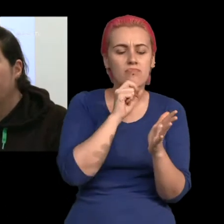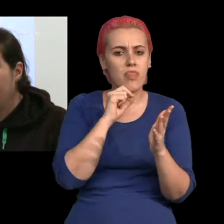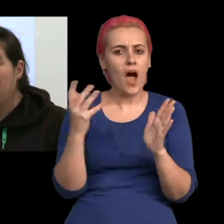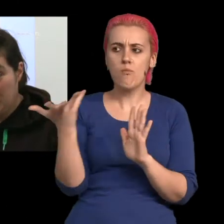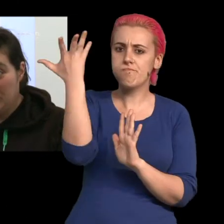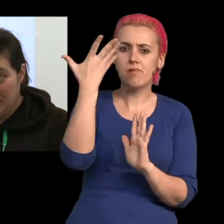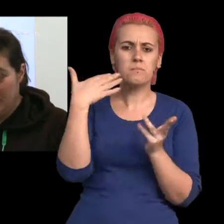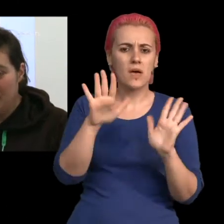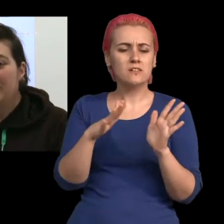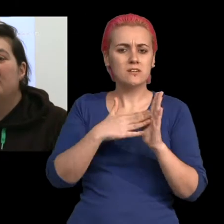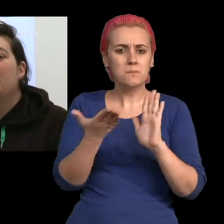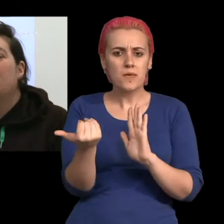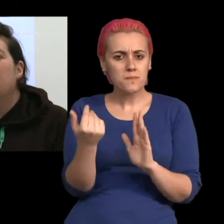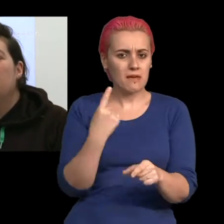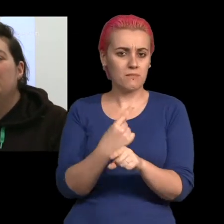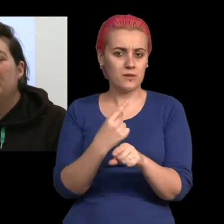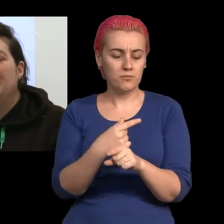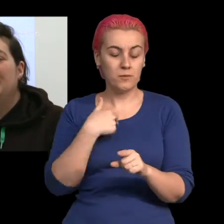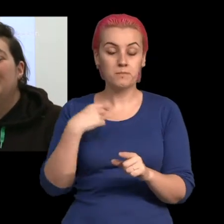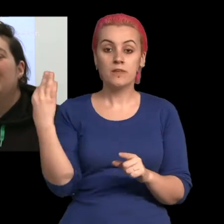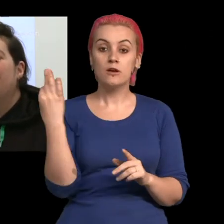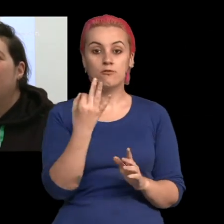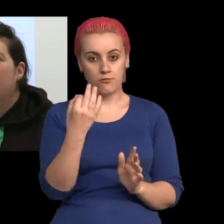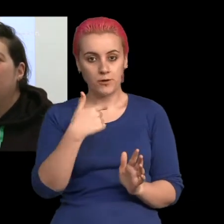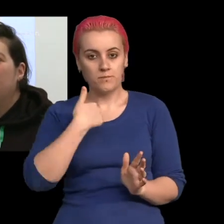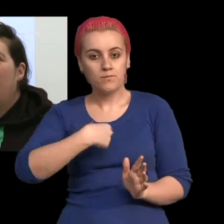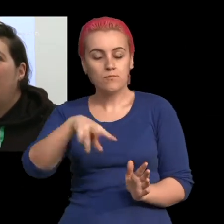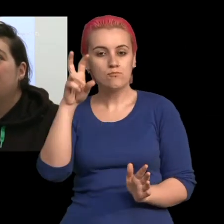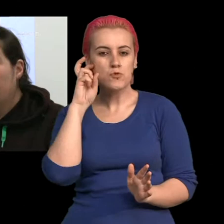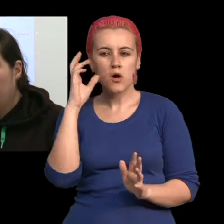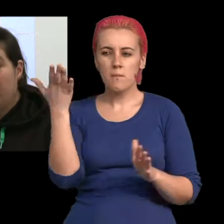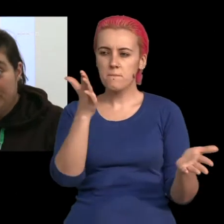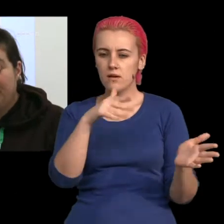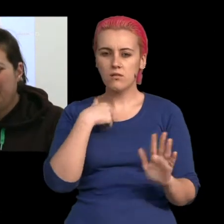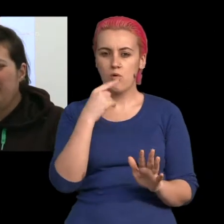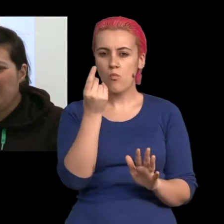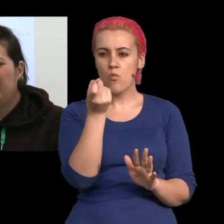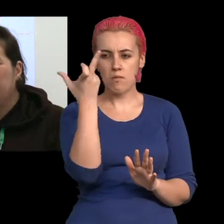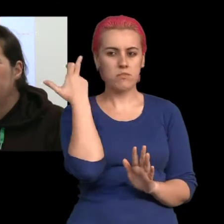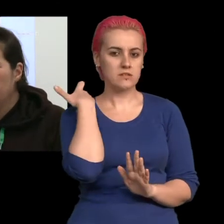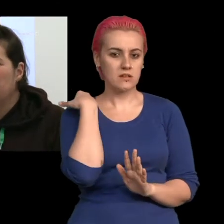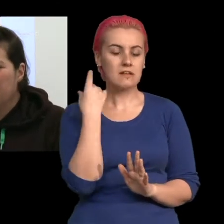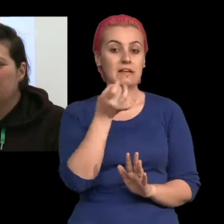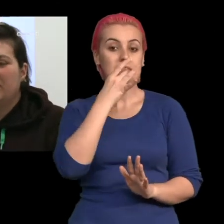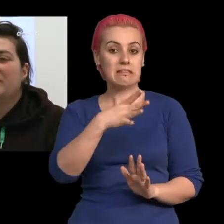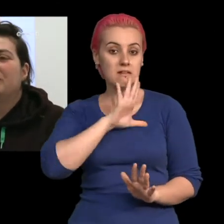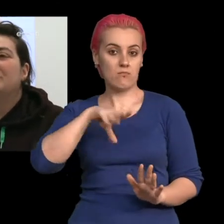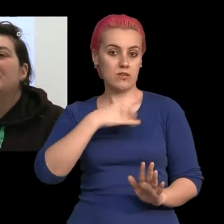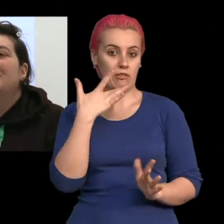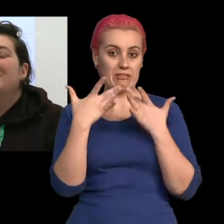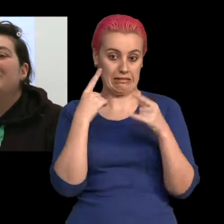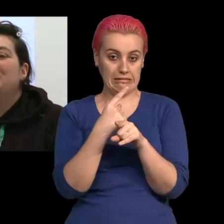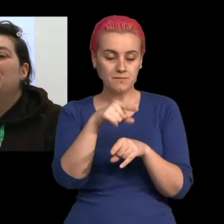ao verdadeiro campo de possibilidades. Quando eu ouvi há cerca de um ano, precisamente no Dia Mundial do